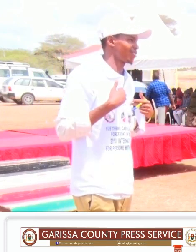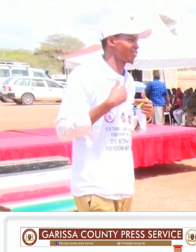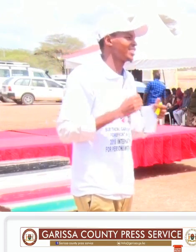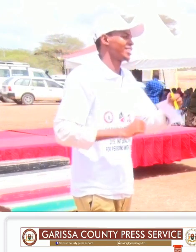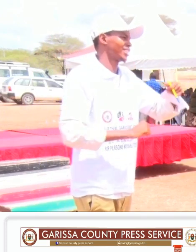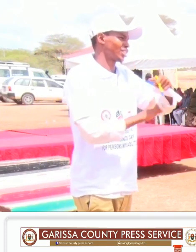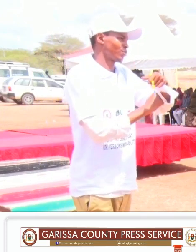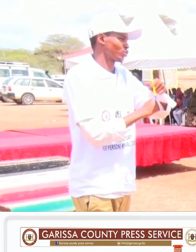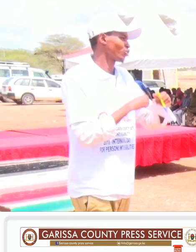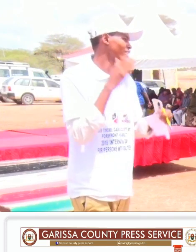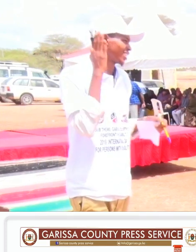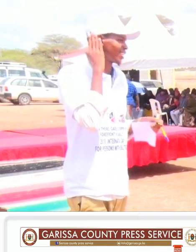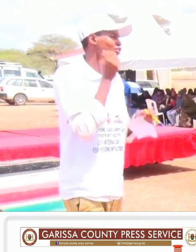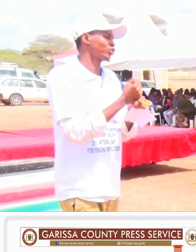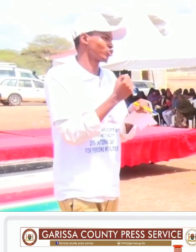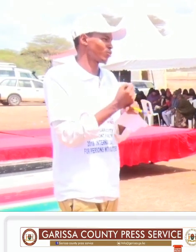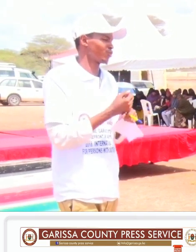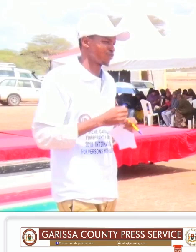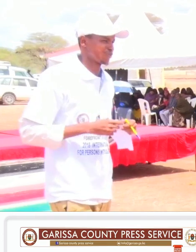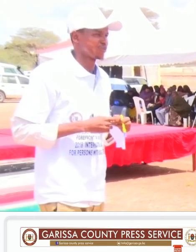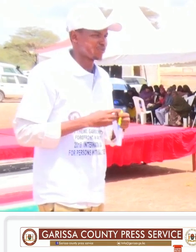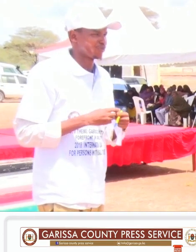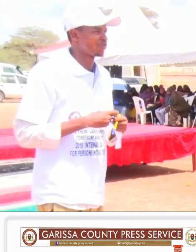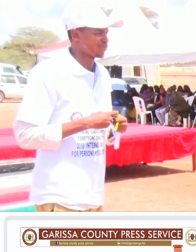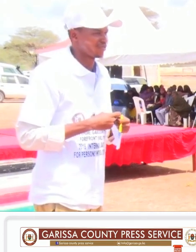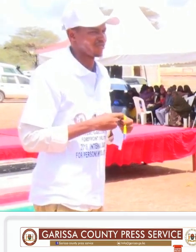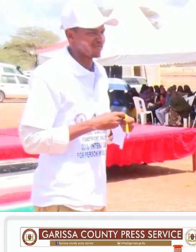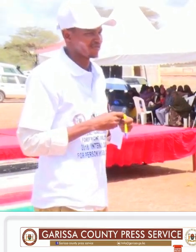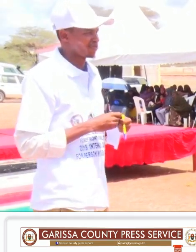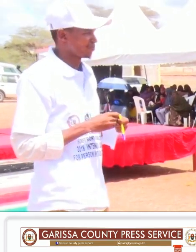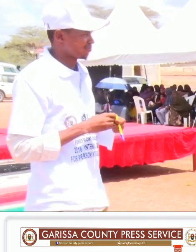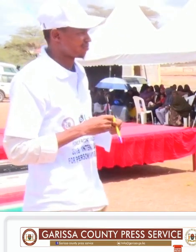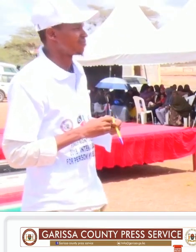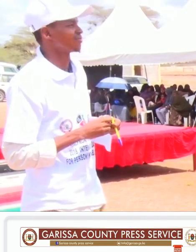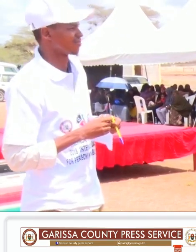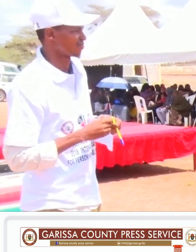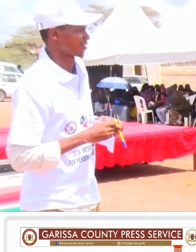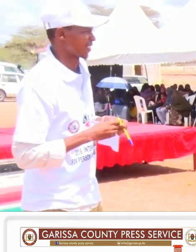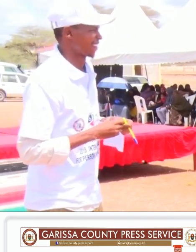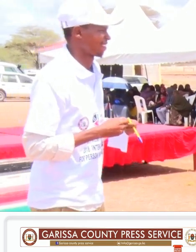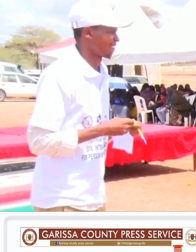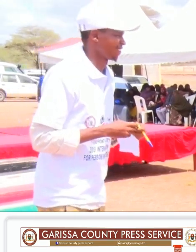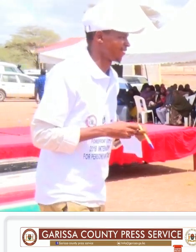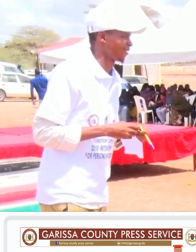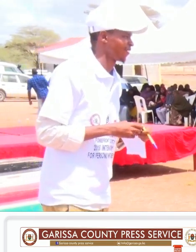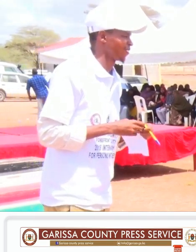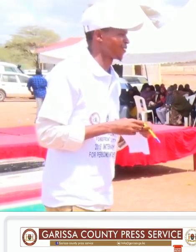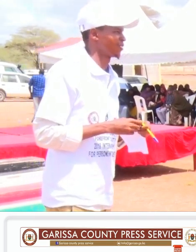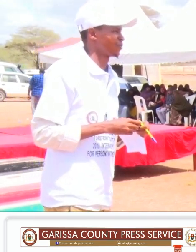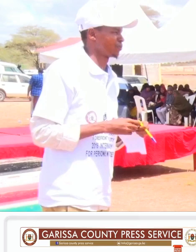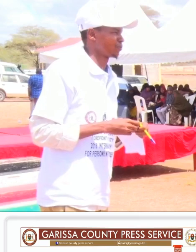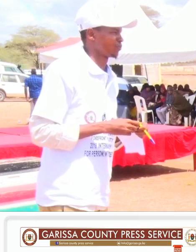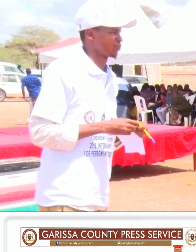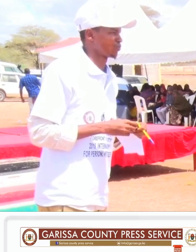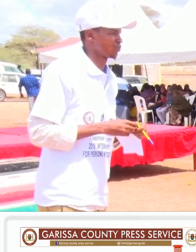Dowladda County Government aad iyo aad ay deaf people caawiyeen. Waxyaalay naga caawiyeen waxaa ka mid ah